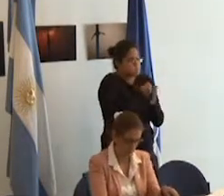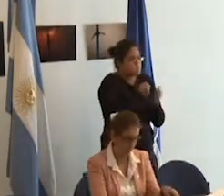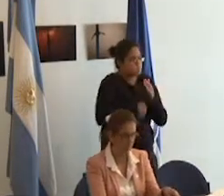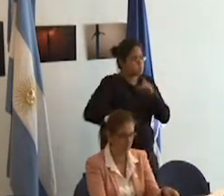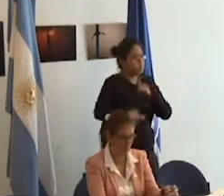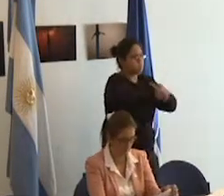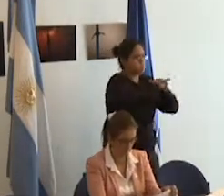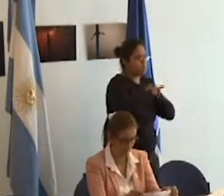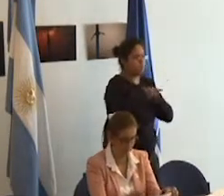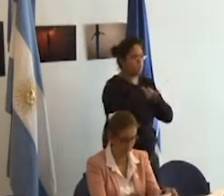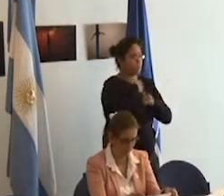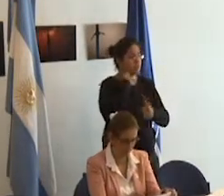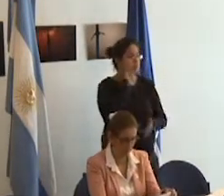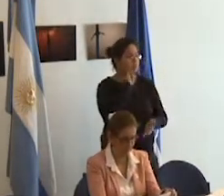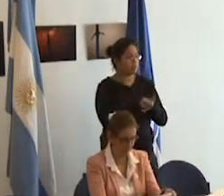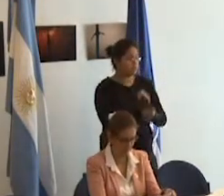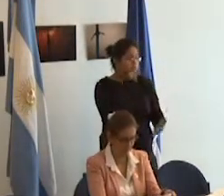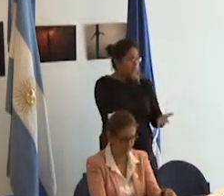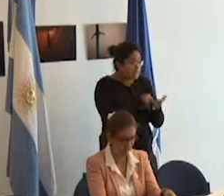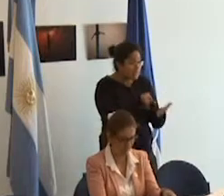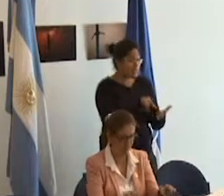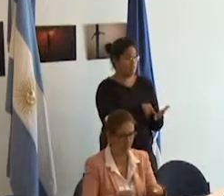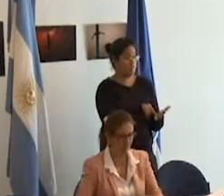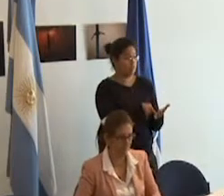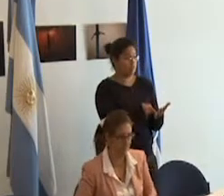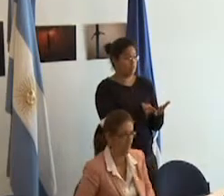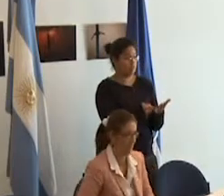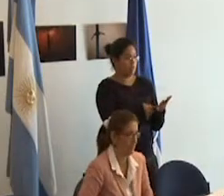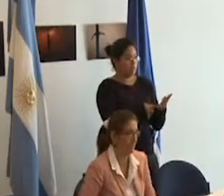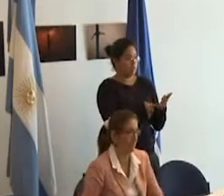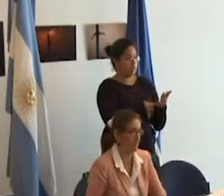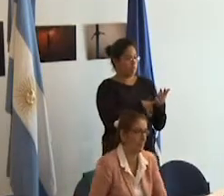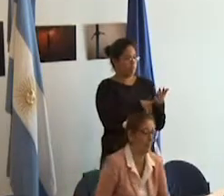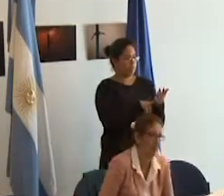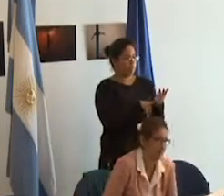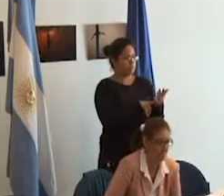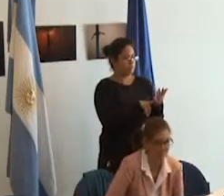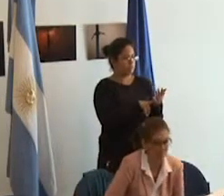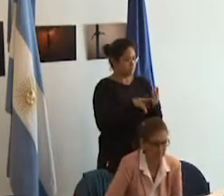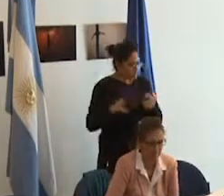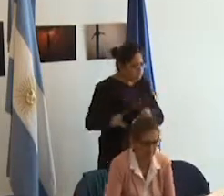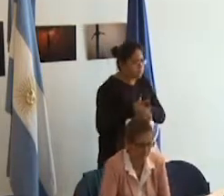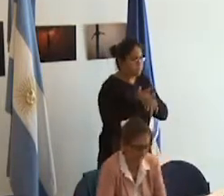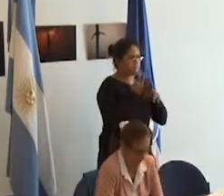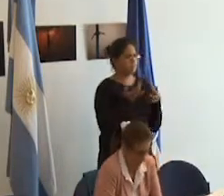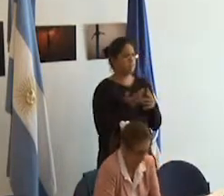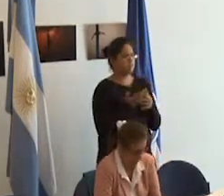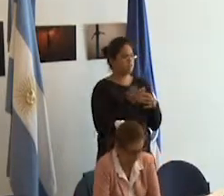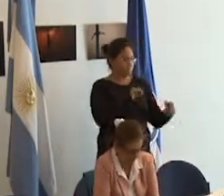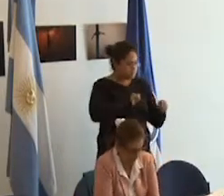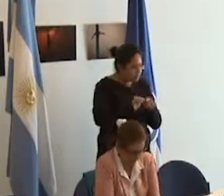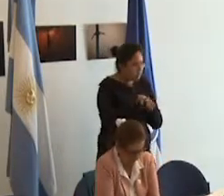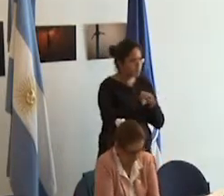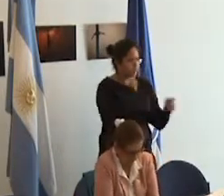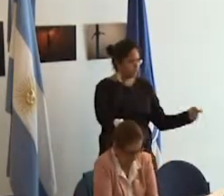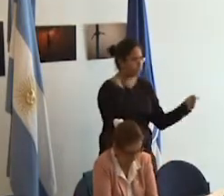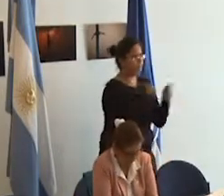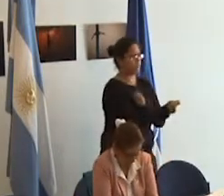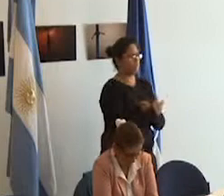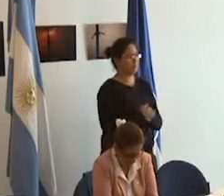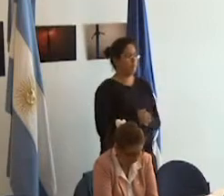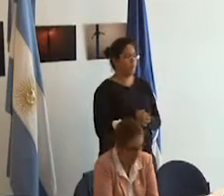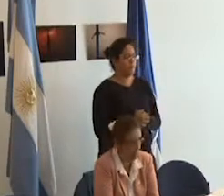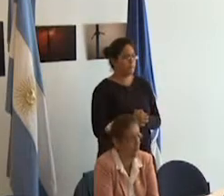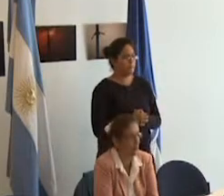intentar homogenizar. Creo que eso indudablemente jalona unas prácticas, unas